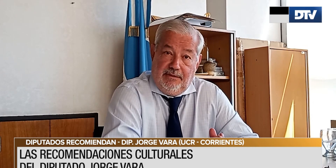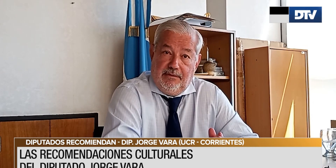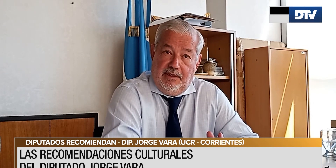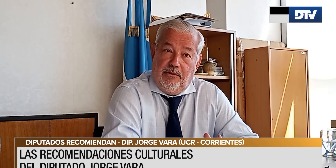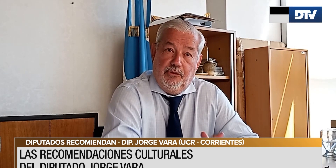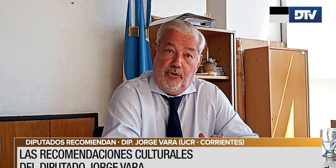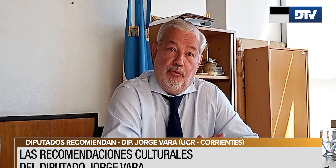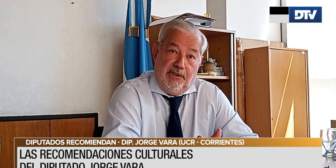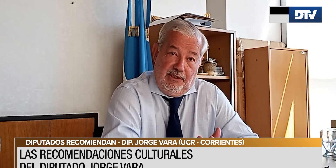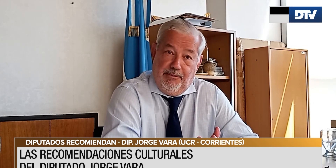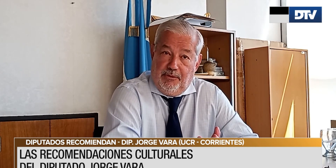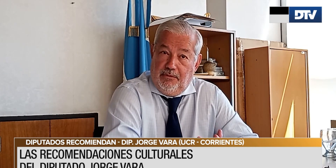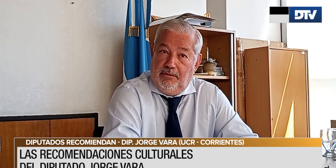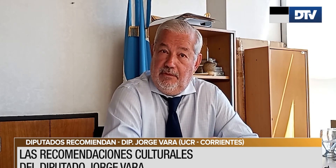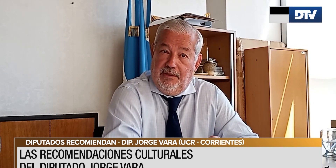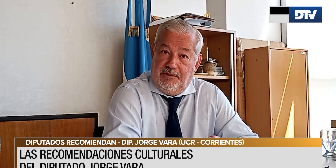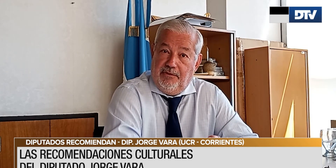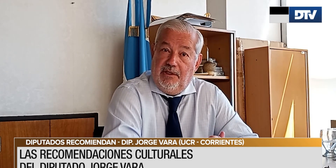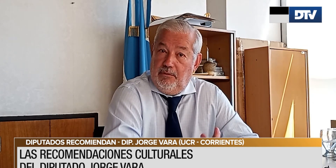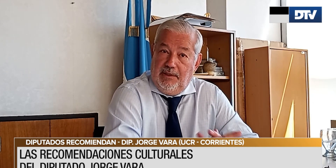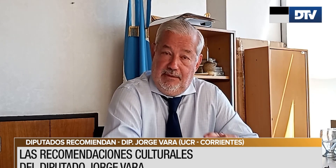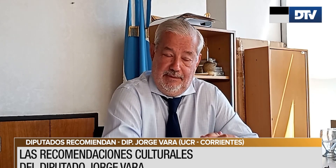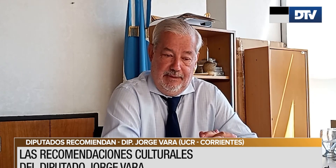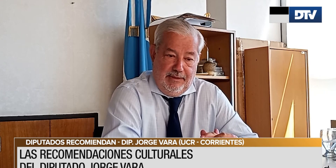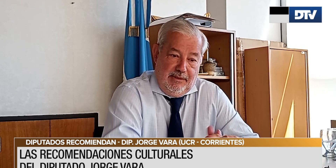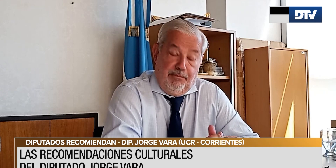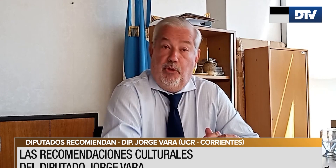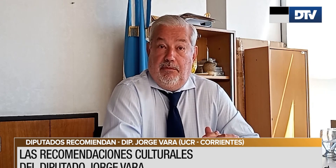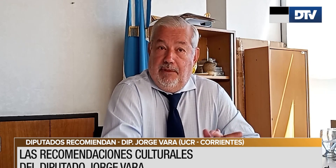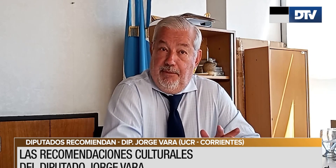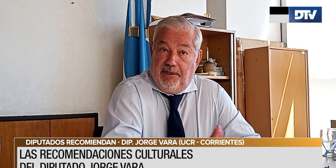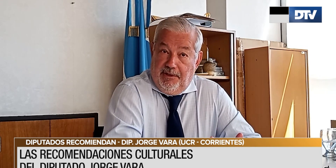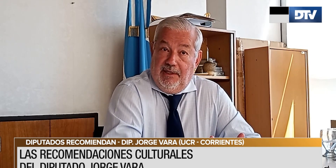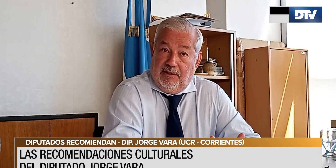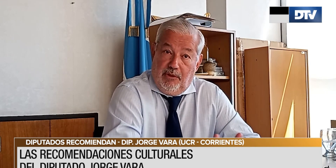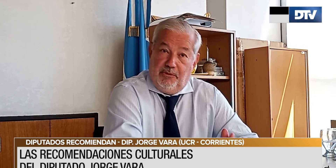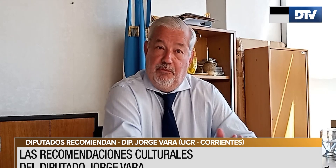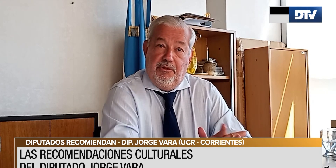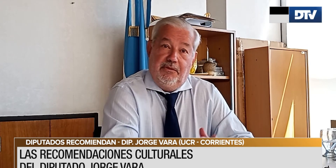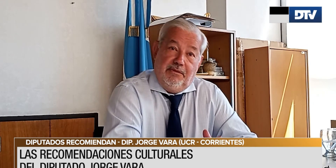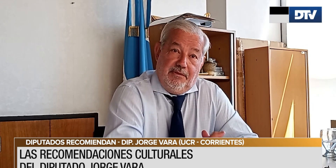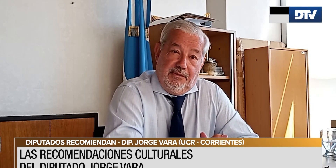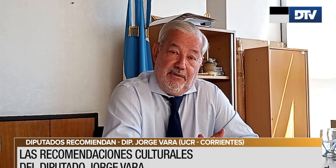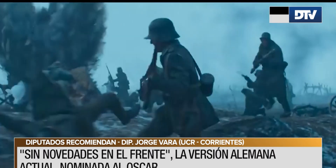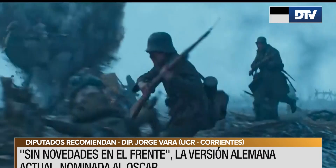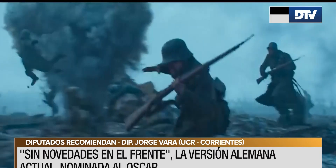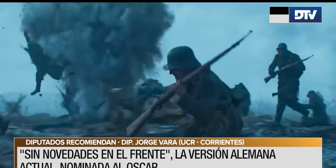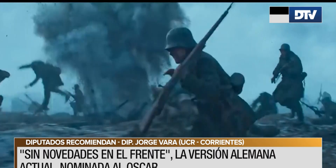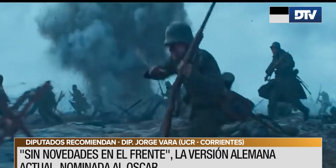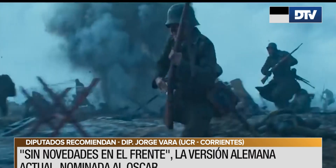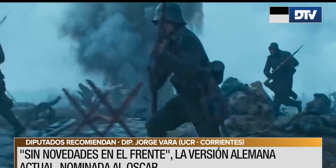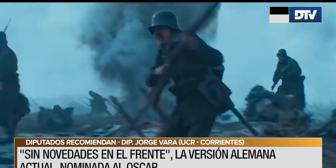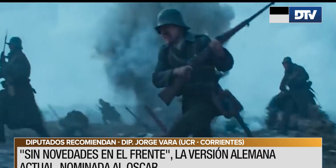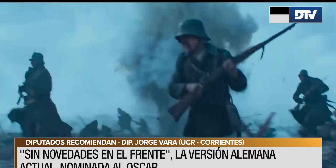Frente es algo que yo recomendaría, pero no la versión actual. Bueno, también que vean la actual, por supuesto, ¿no? Es